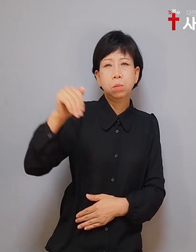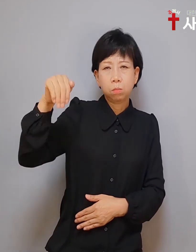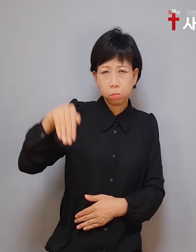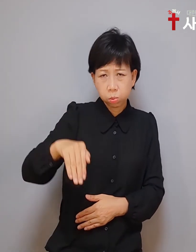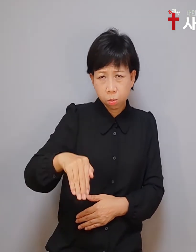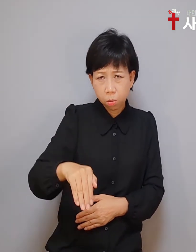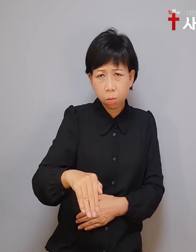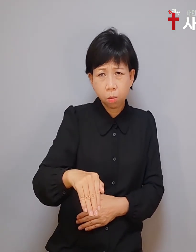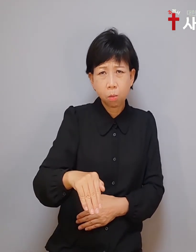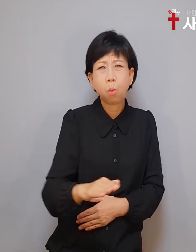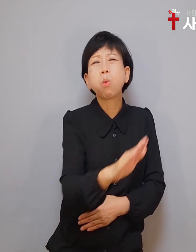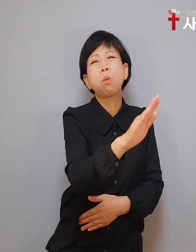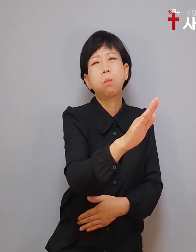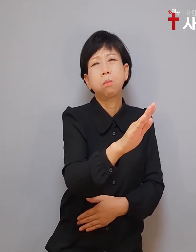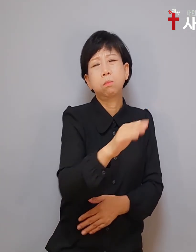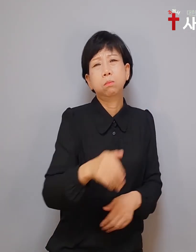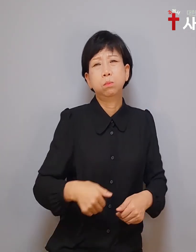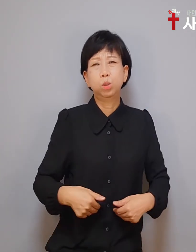거예요.